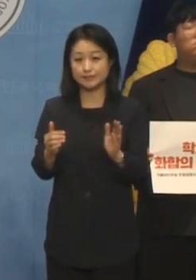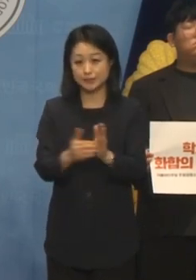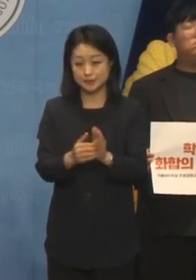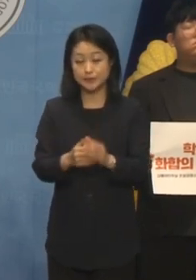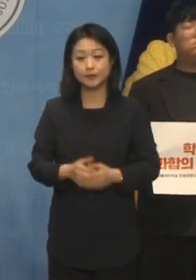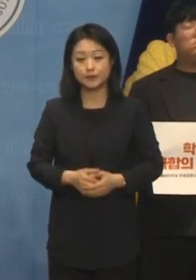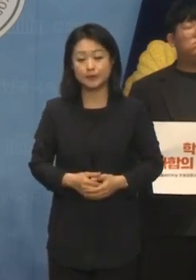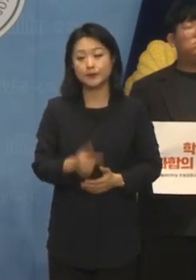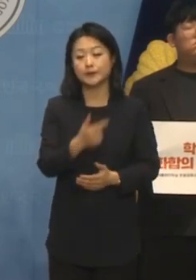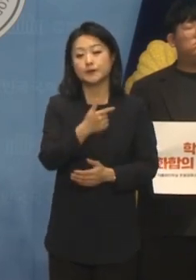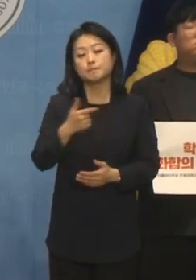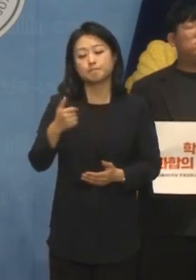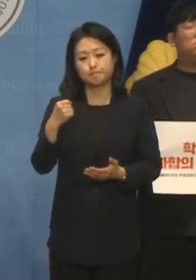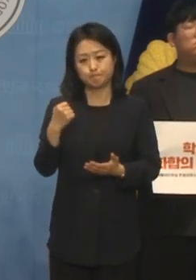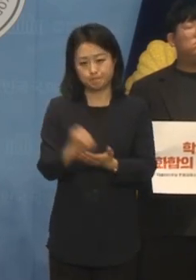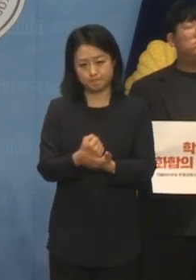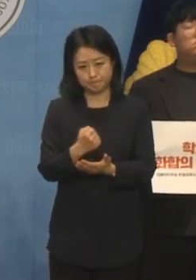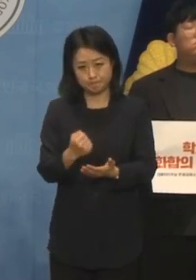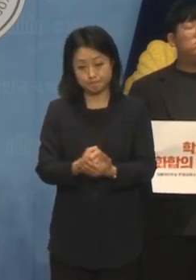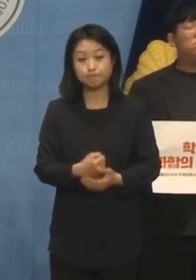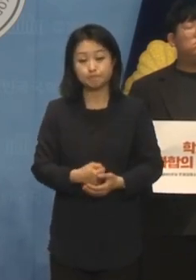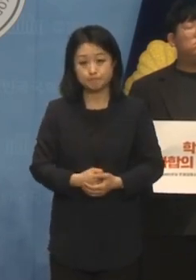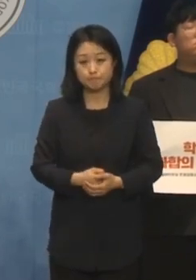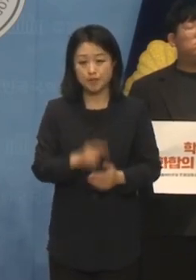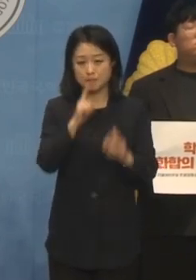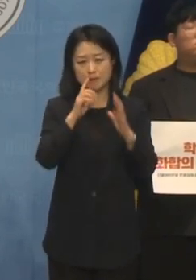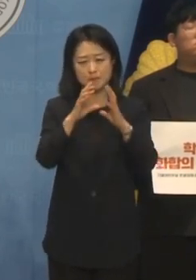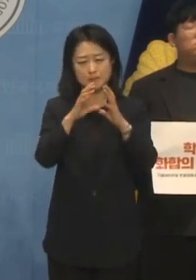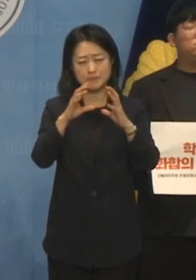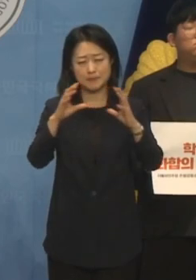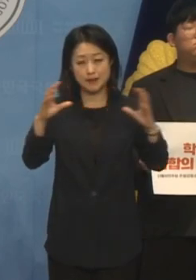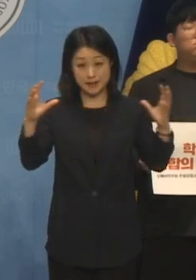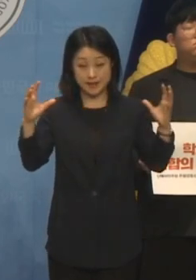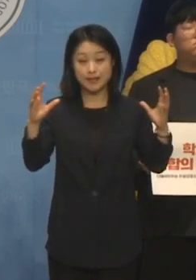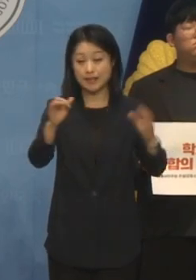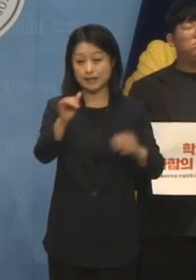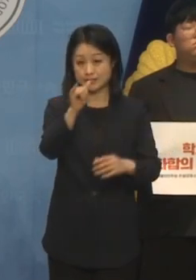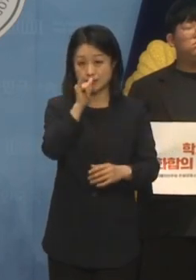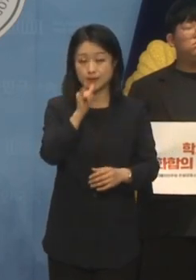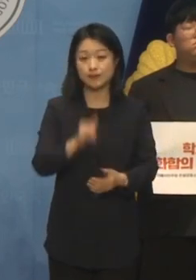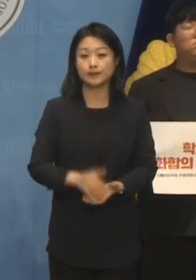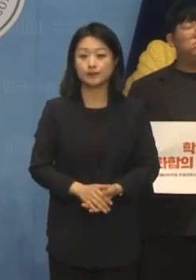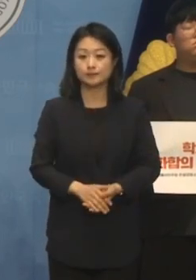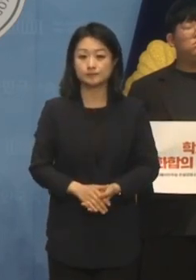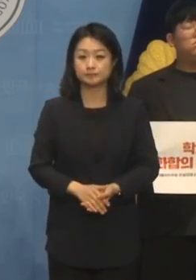폐지되면서 굉장히 뜨거운 어떤 논란의 한가운데로 들어왔습니다.